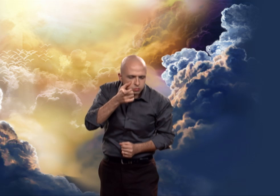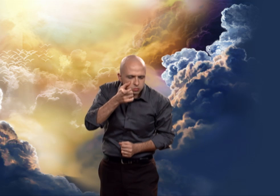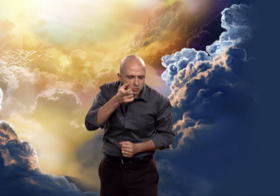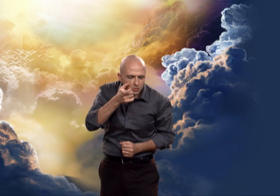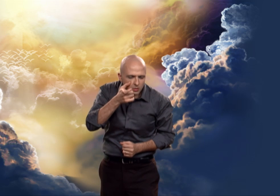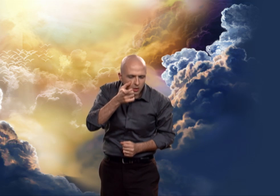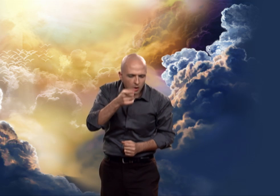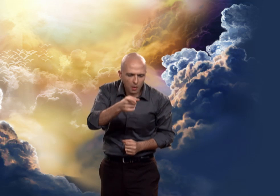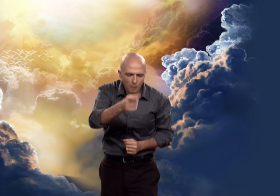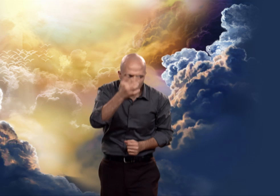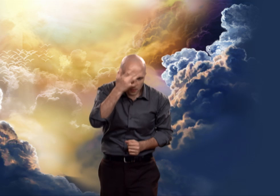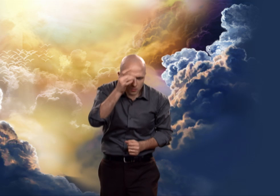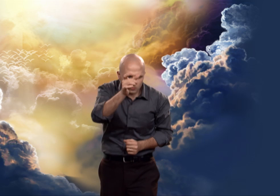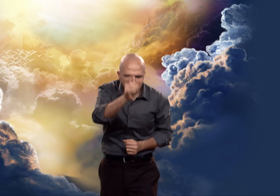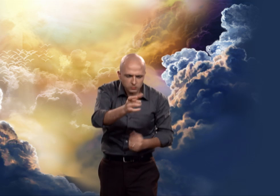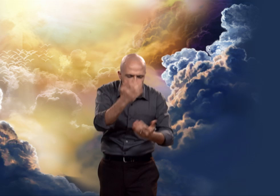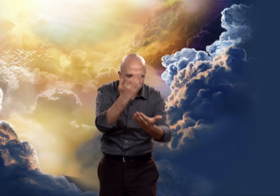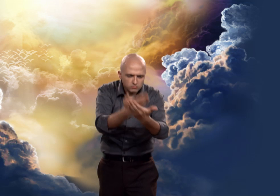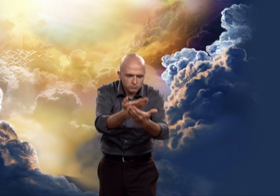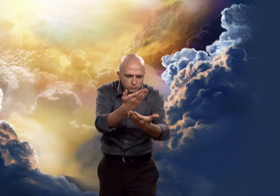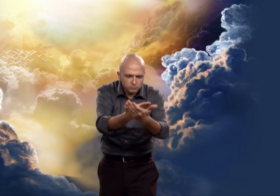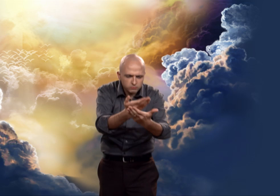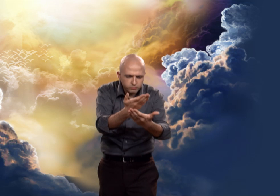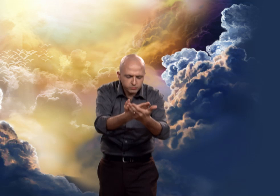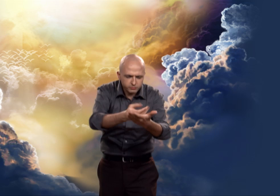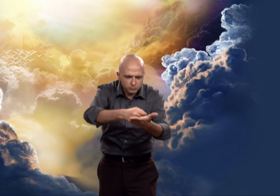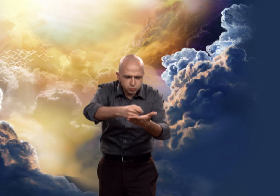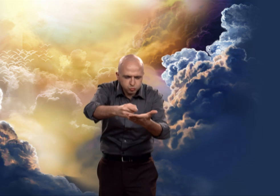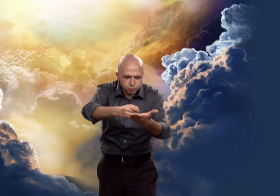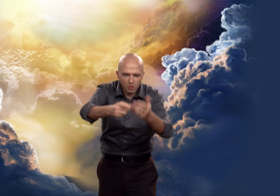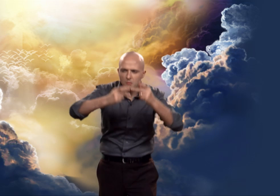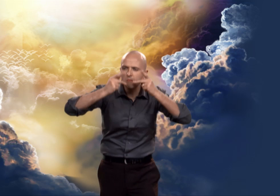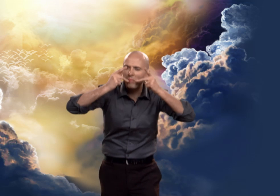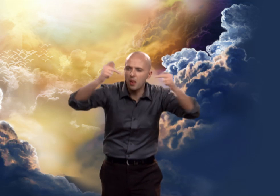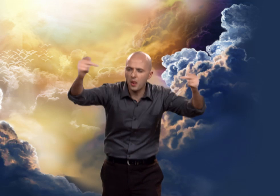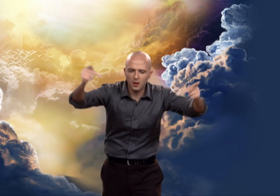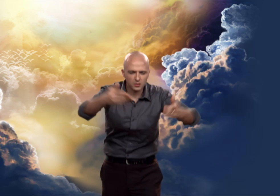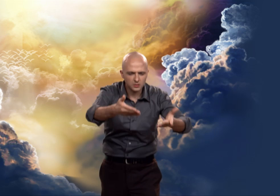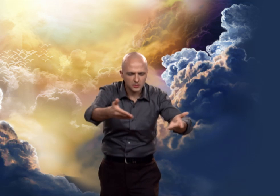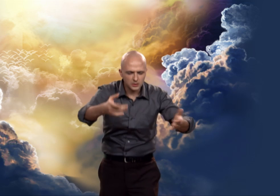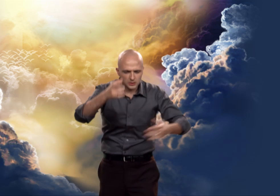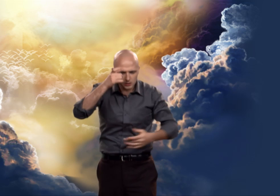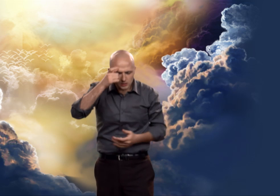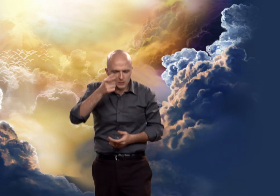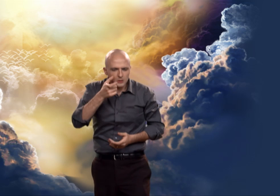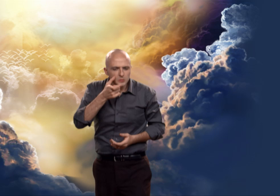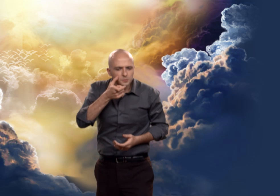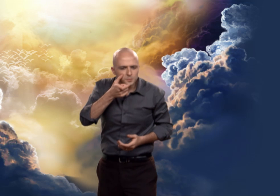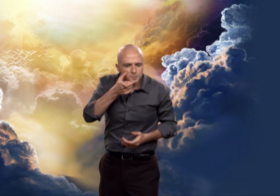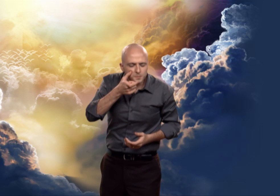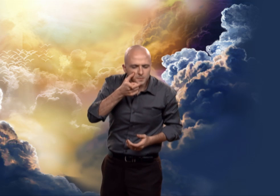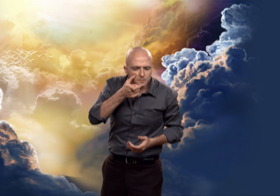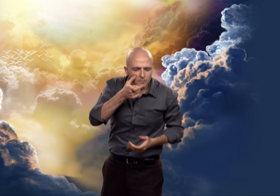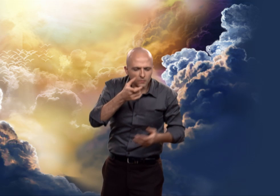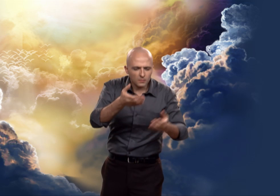necessita da advertência estará envolvido em alguma operação comercial ou será de algum modo impedido de ouvir a